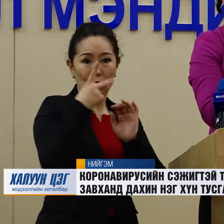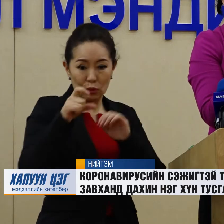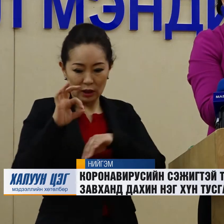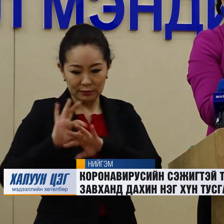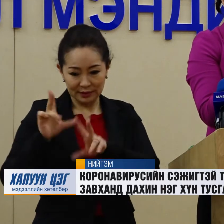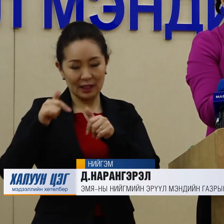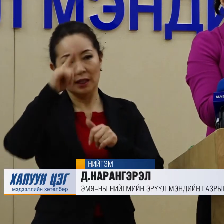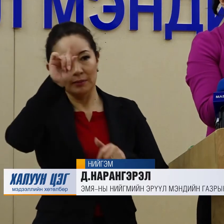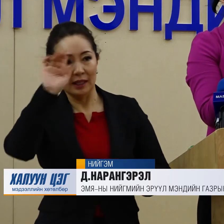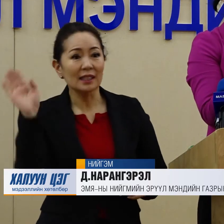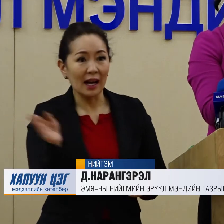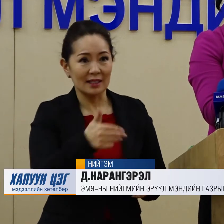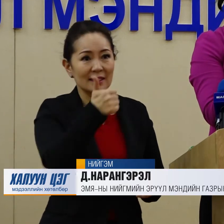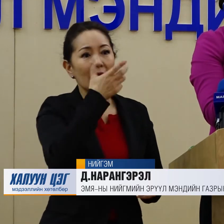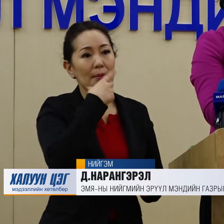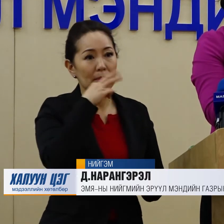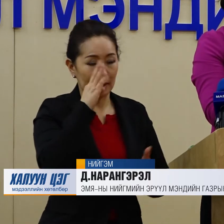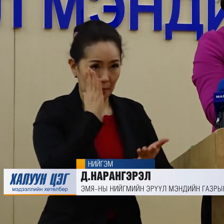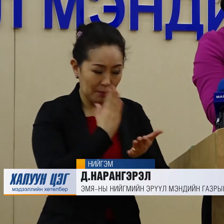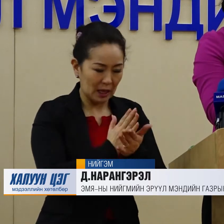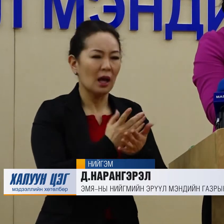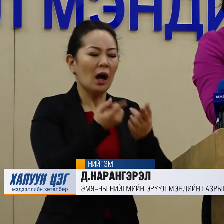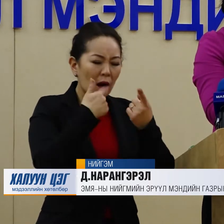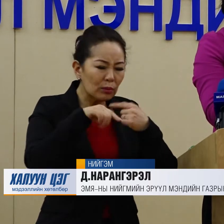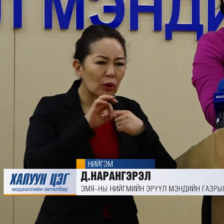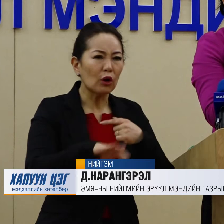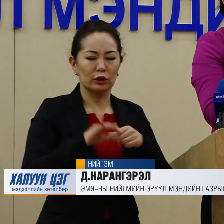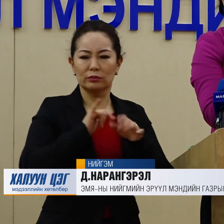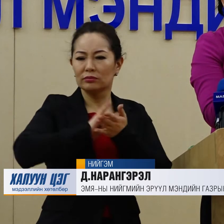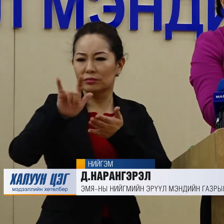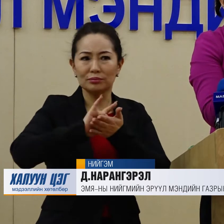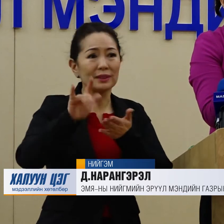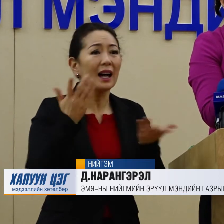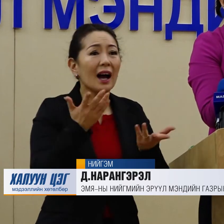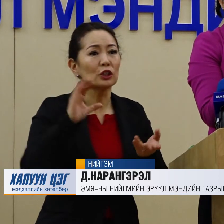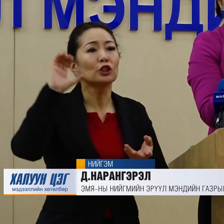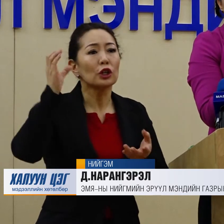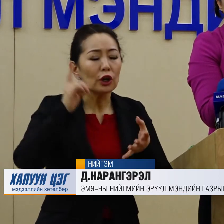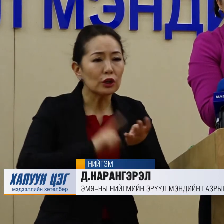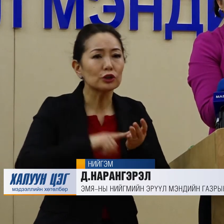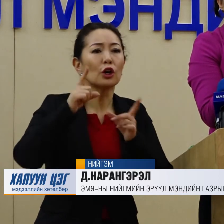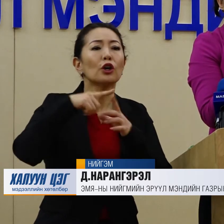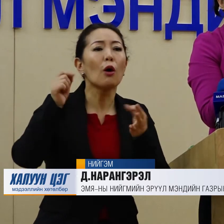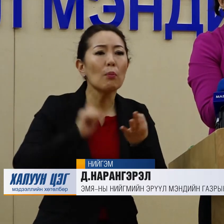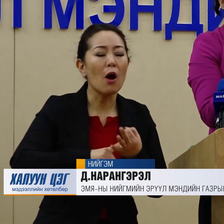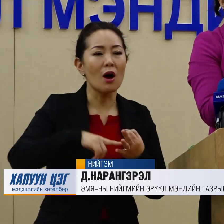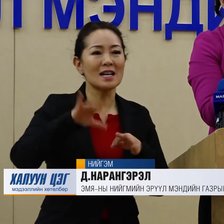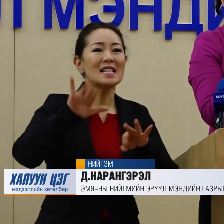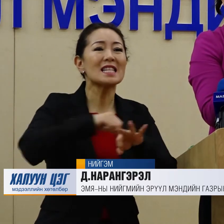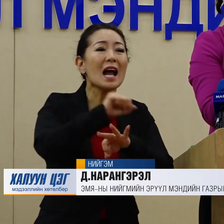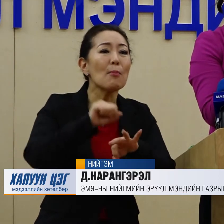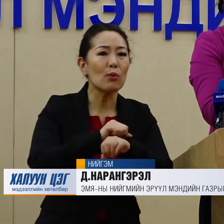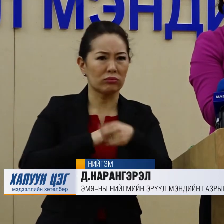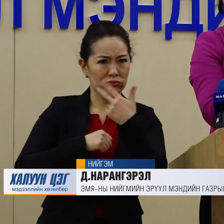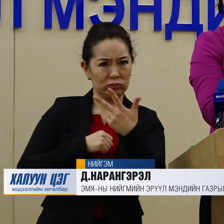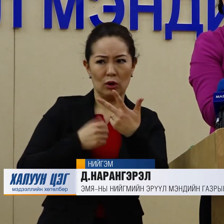байна. За гэхдээ бидний одоо хамгийн их зорчигчдын бүгд найрамдах Солонгос улс, Япон, Сингапур зэрэг орнууд бол харамсалтай нь одоо